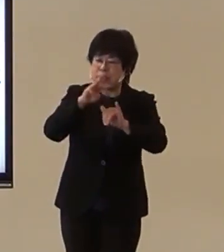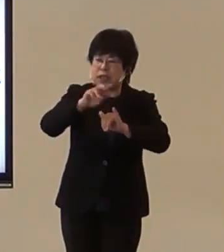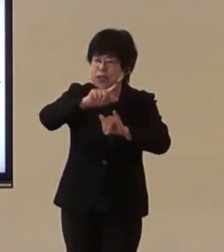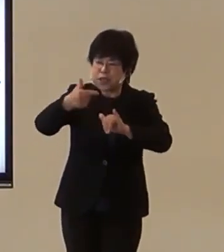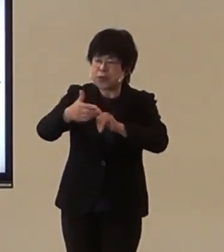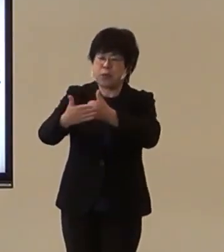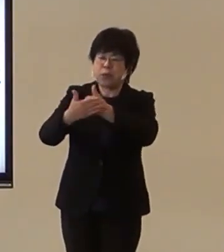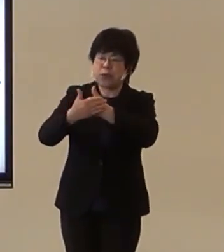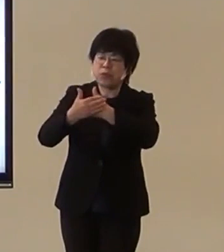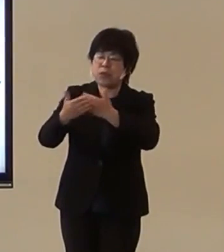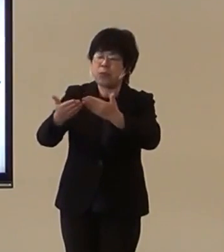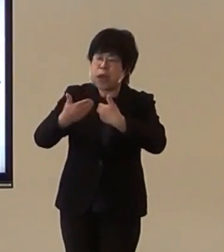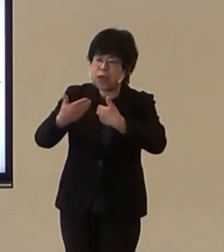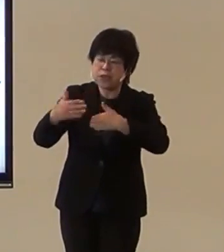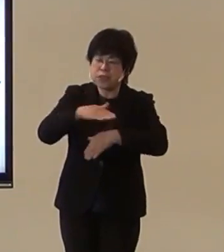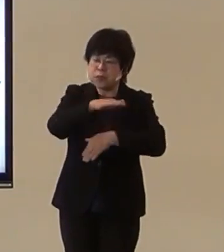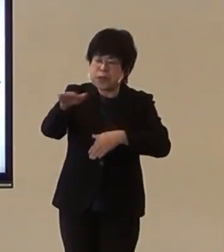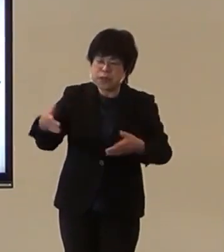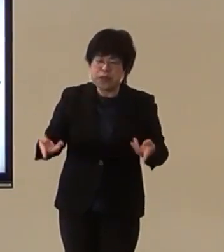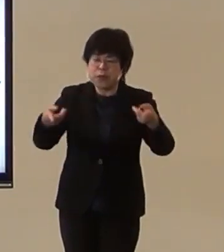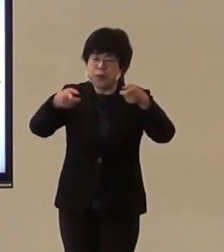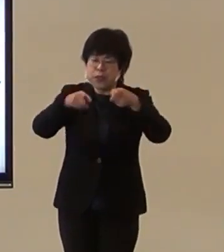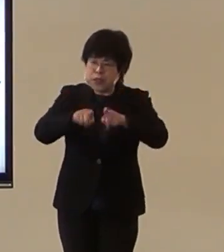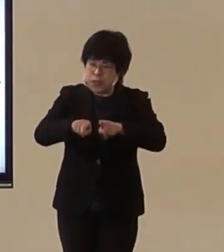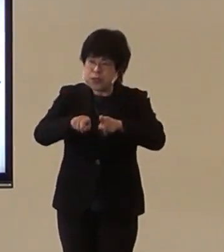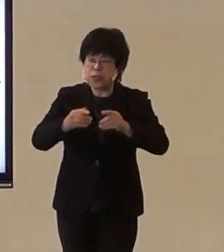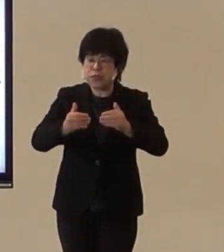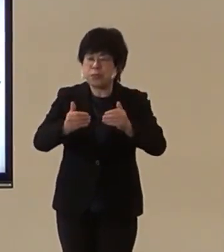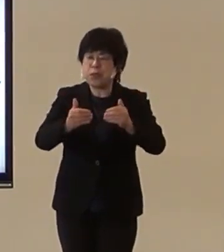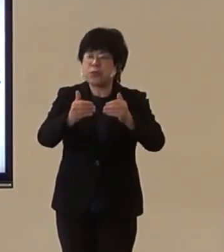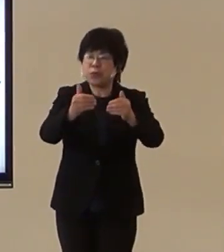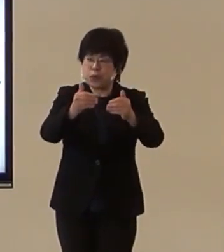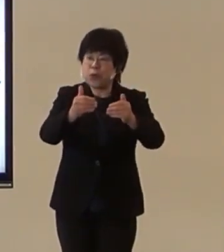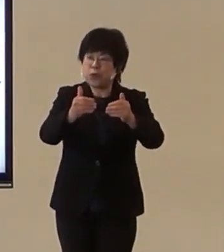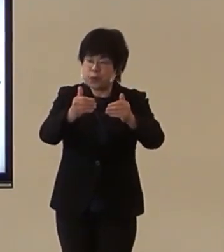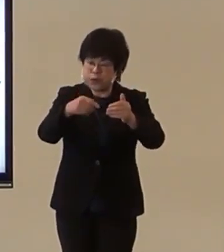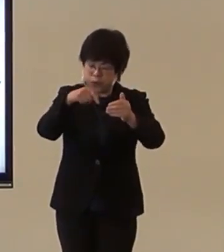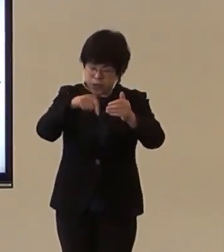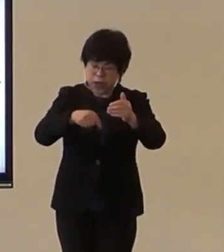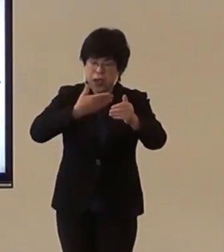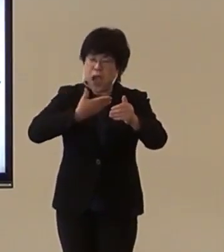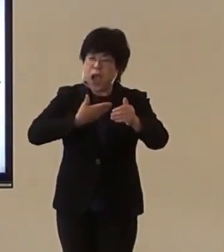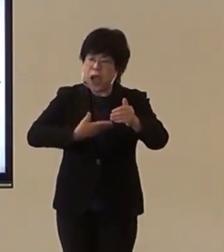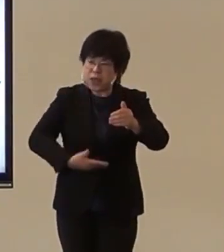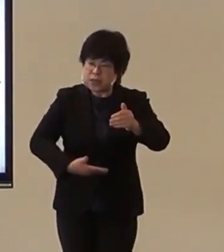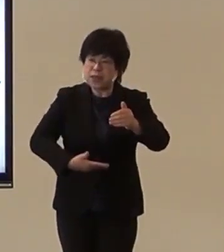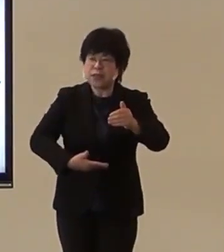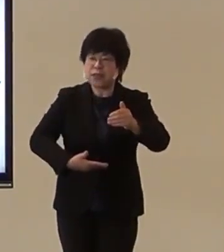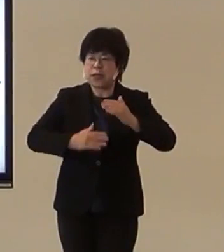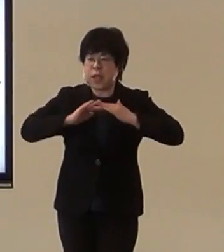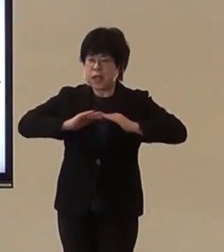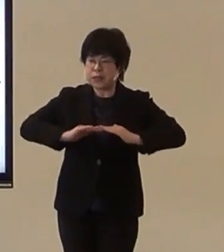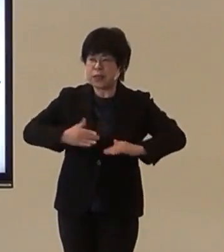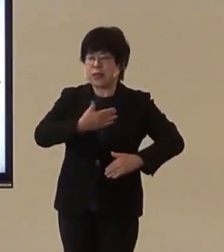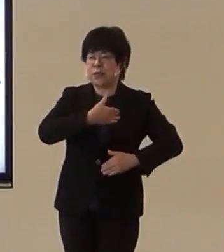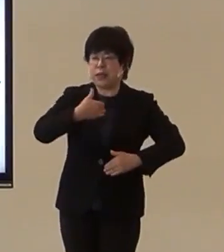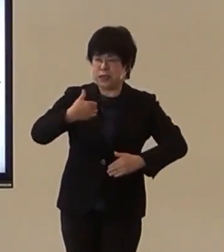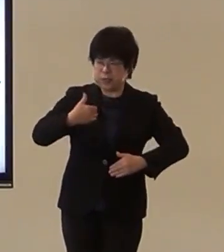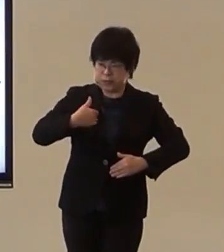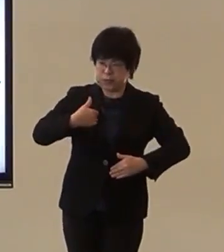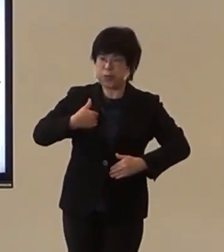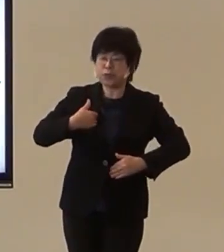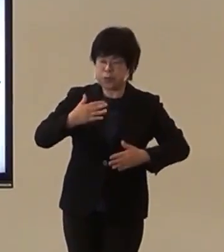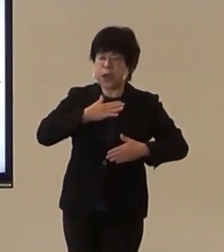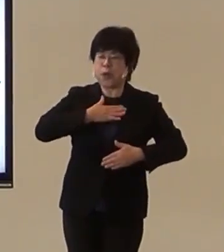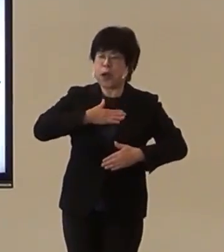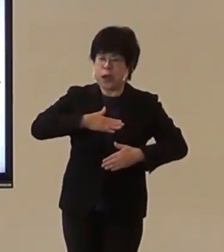とか、そういった方々と一緒に取り組むことで、安全安心で、より多くの方々に接種をしていただけるというふうに